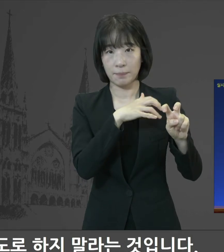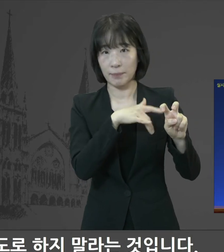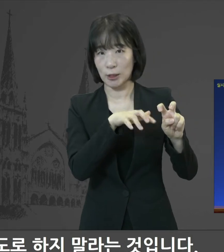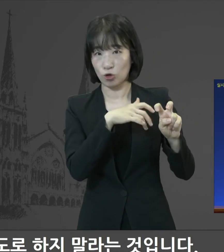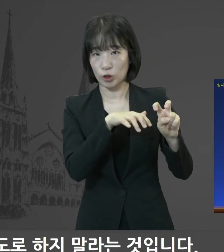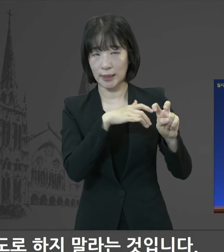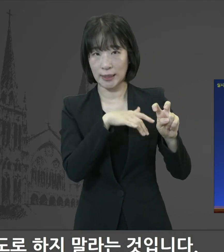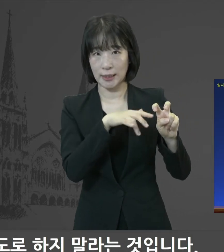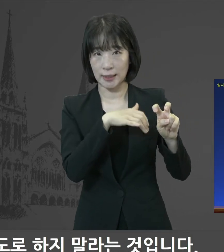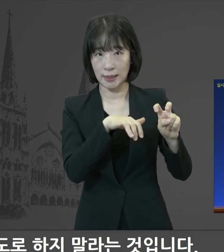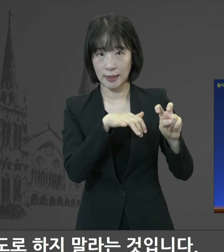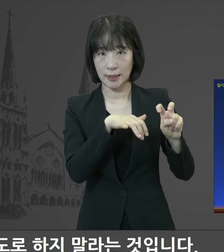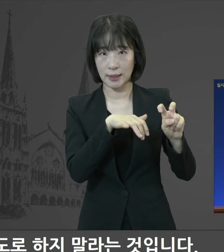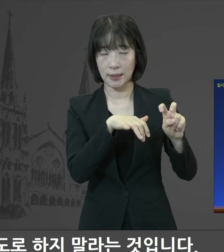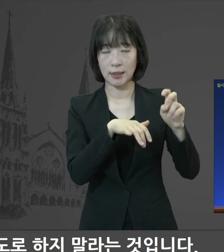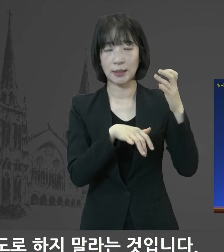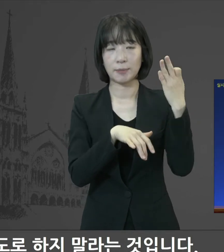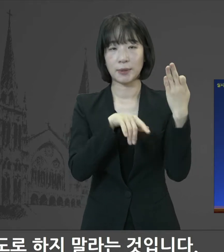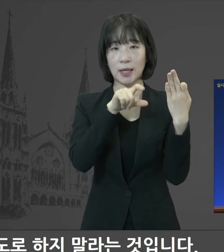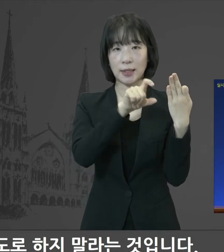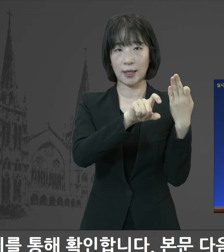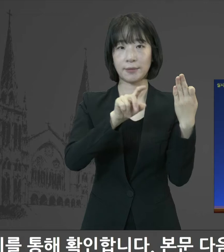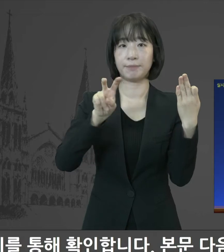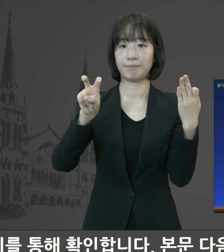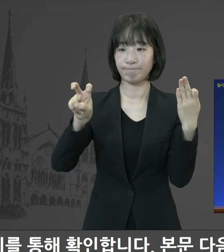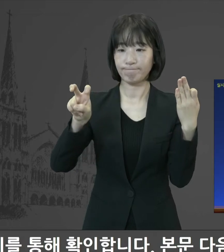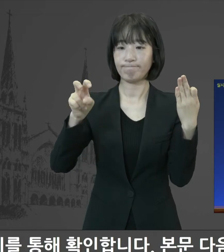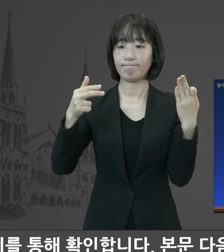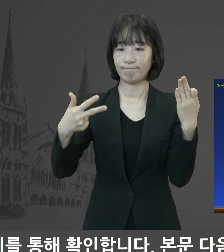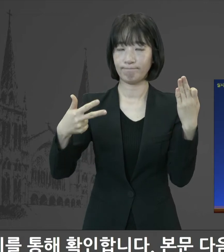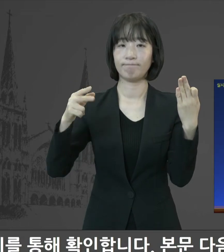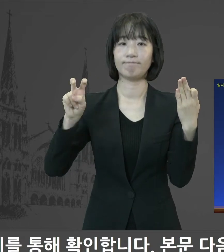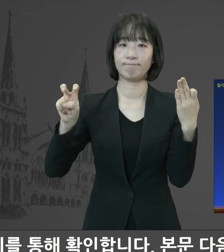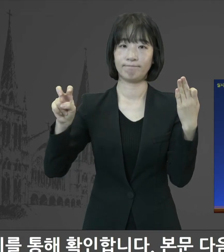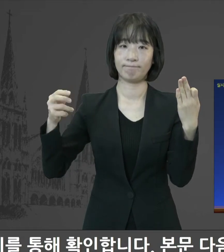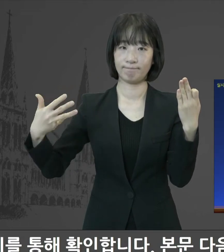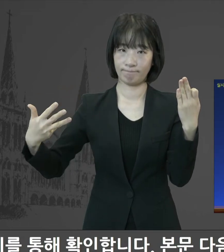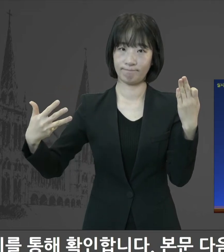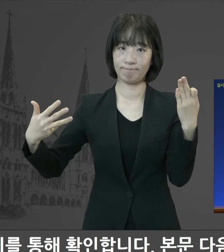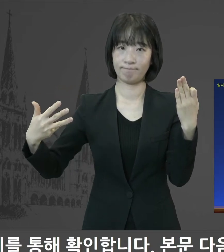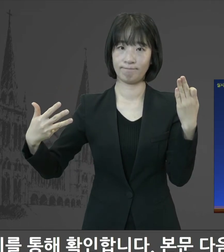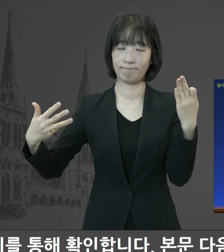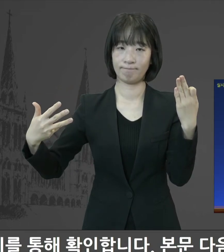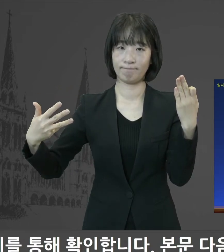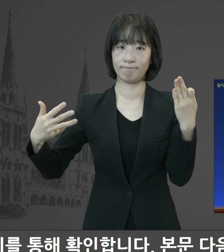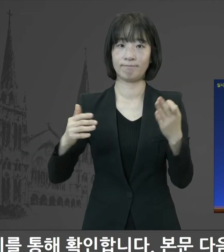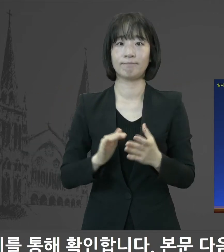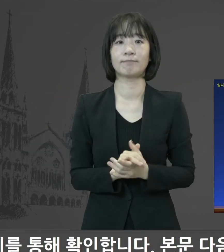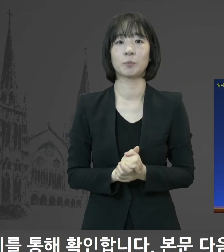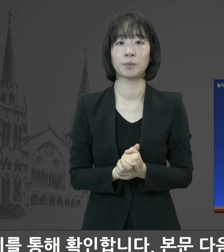될 구절입니다. 민수기 14장 27절과 28절을 볼 겁니다. 28절은